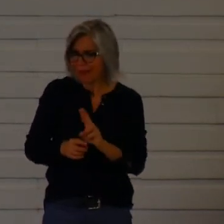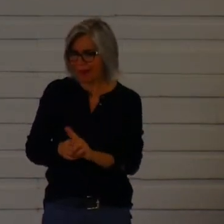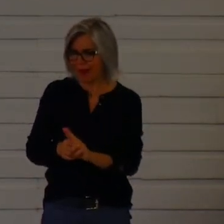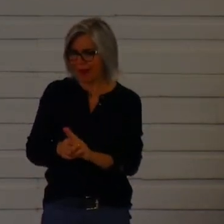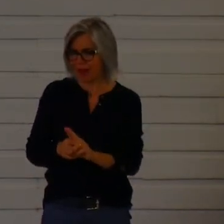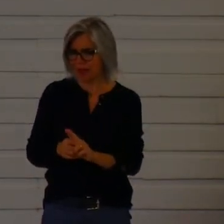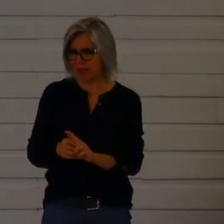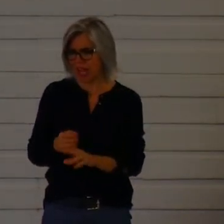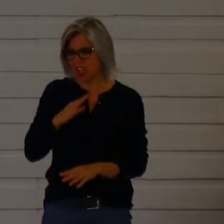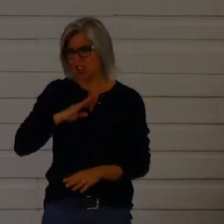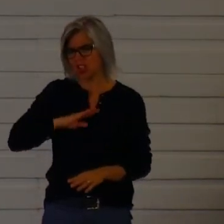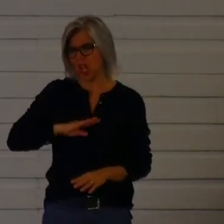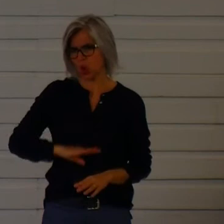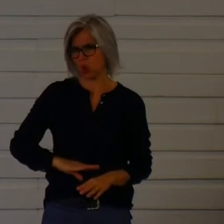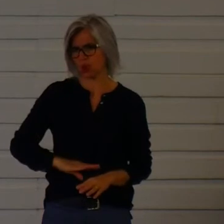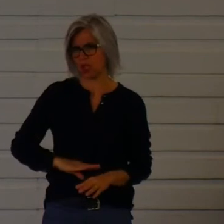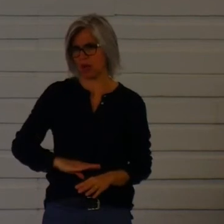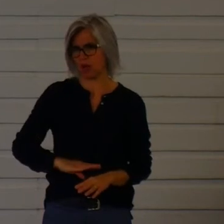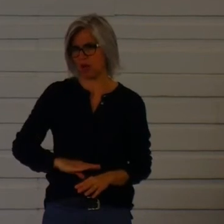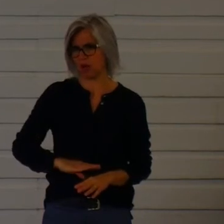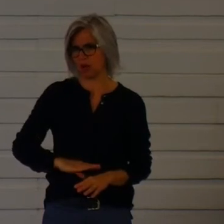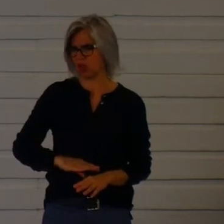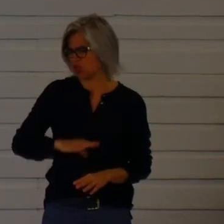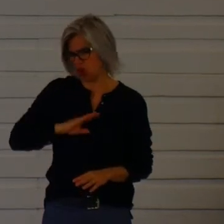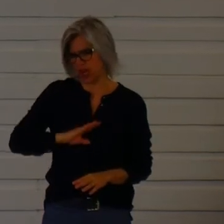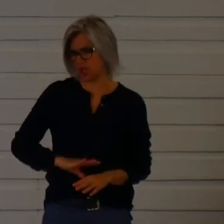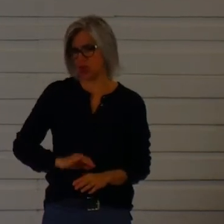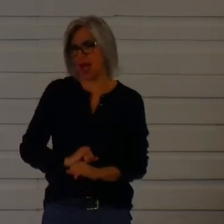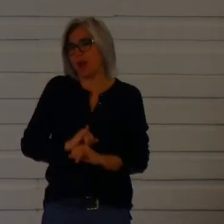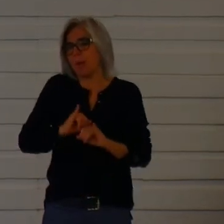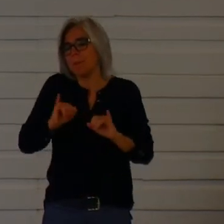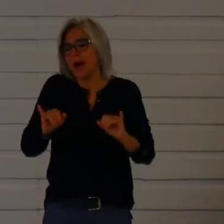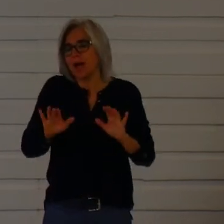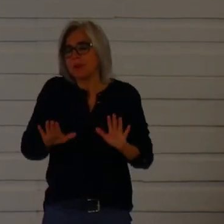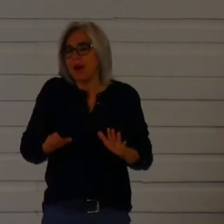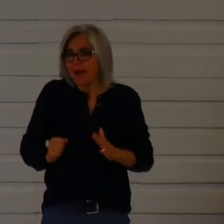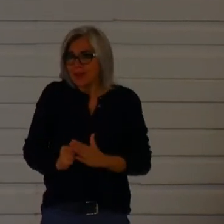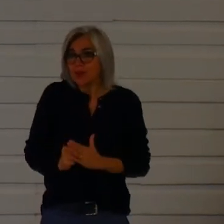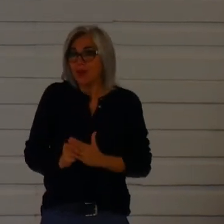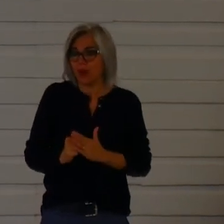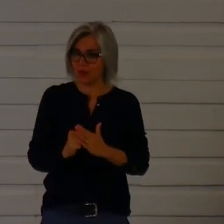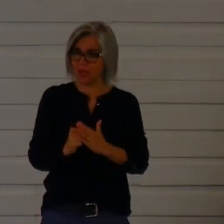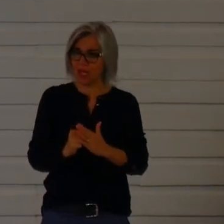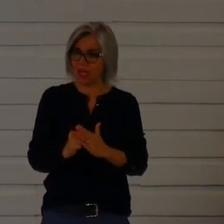un fratello, una sorella sta vivendo una situazione difficile, noi siamo chiamati prima di tutto